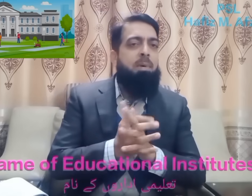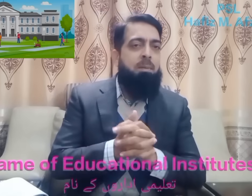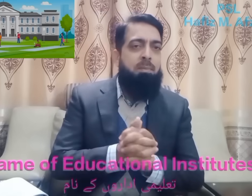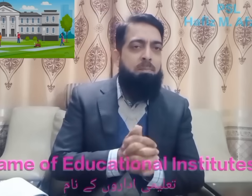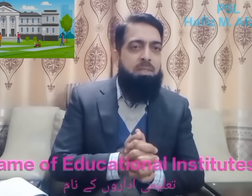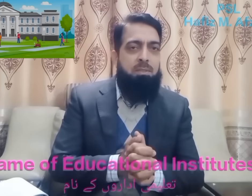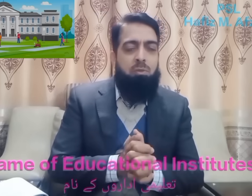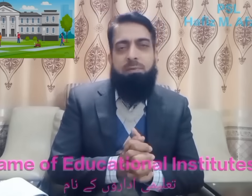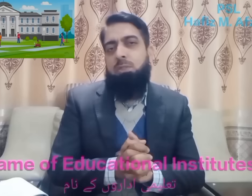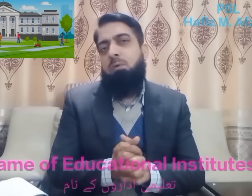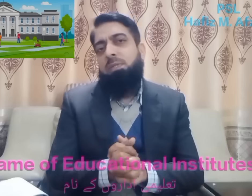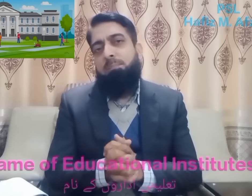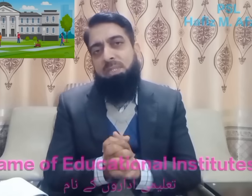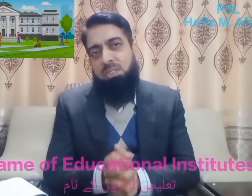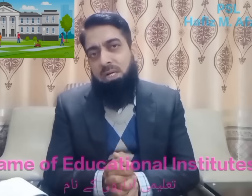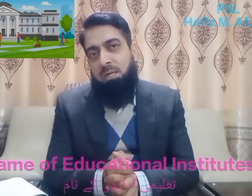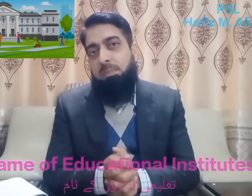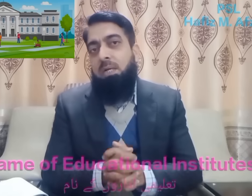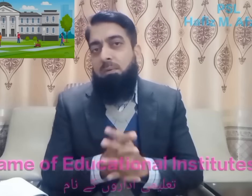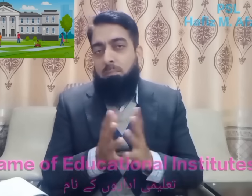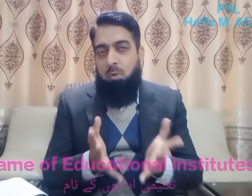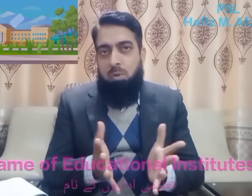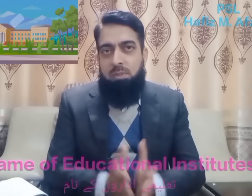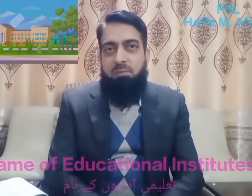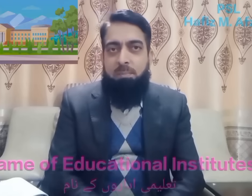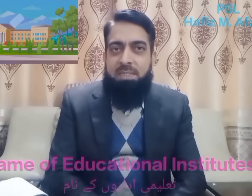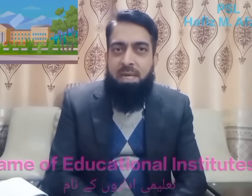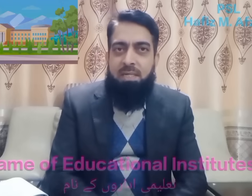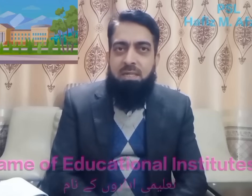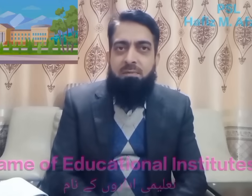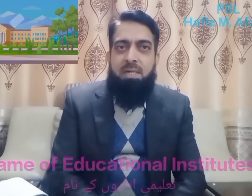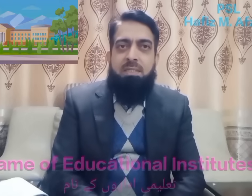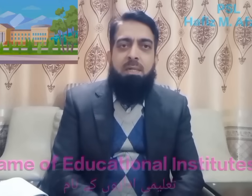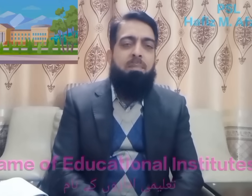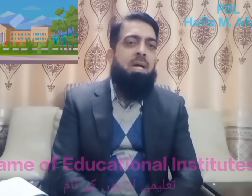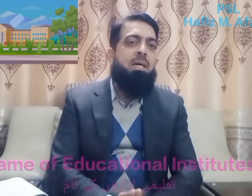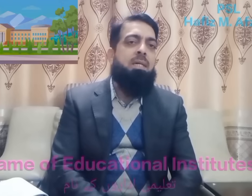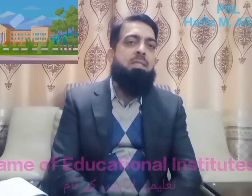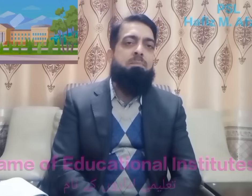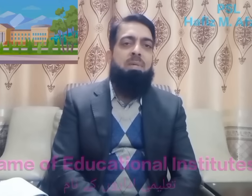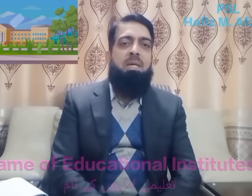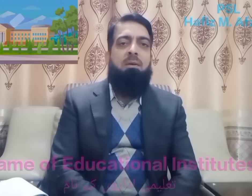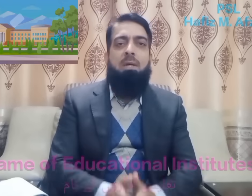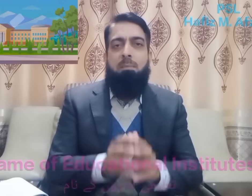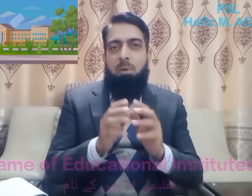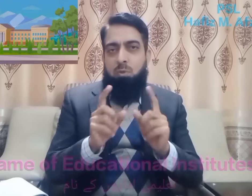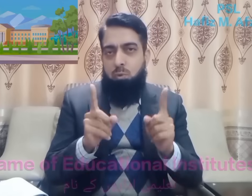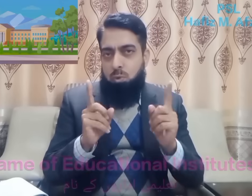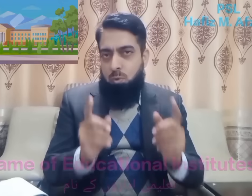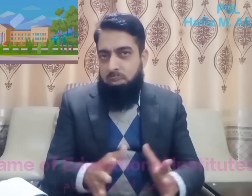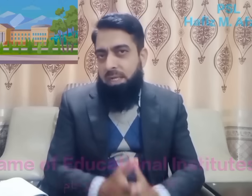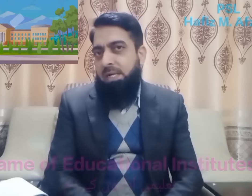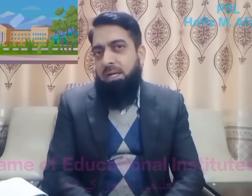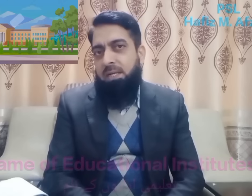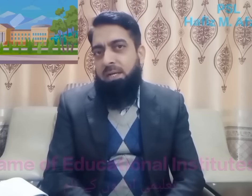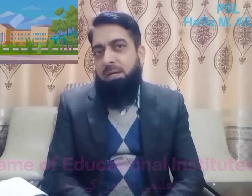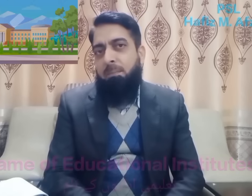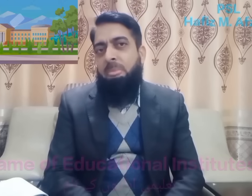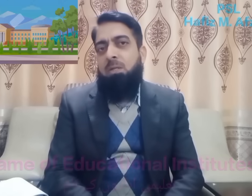हमारी यूनिवर्सिटी ऑफ द पंजाब बहुत फेमस है इस हवाले से। बाकायदा इसमें मखसूस कोटा रखा गया है,